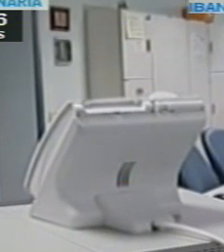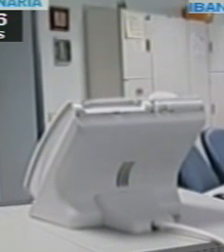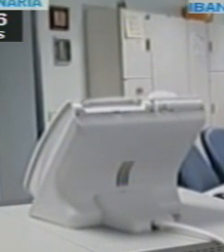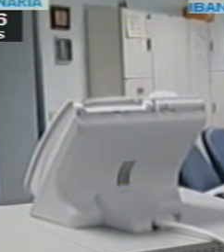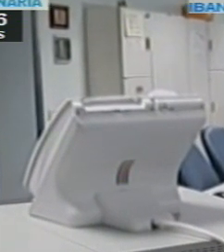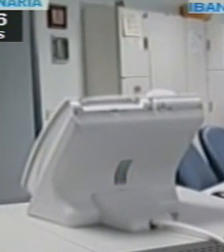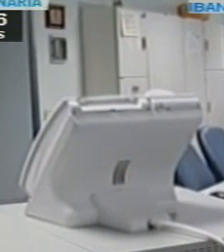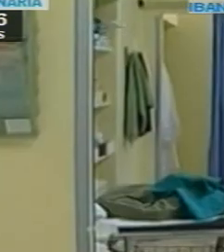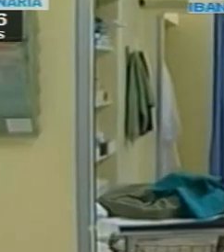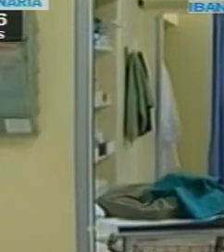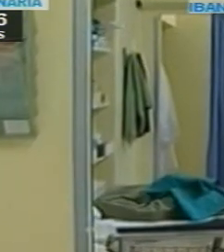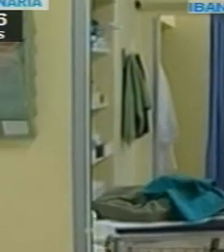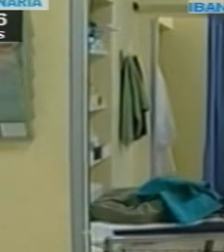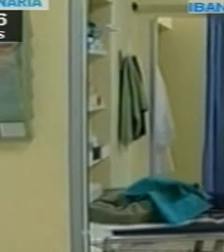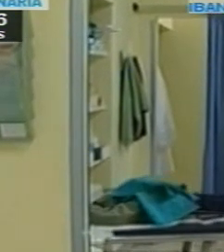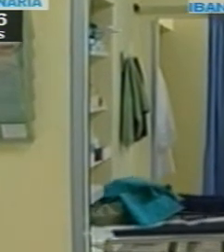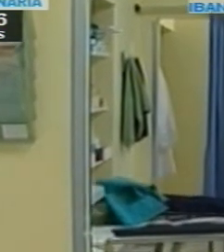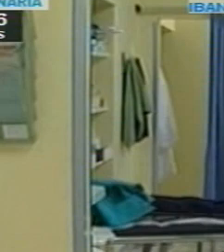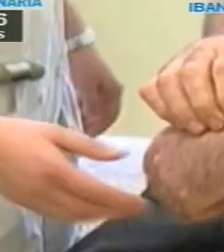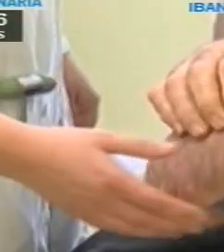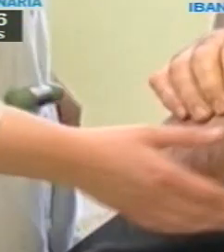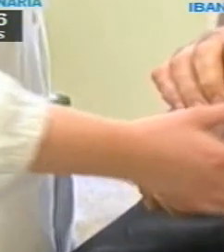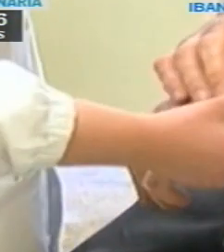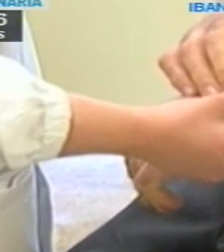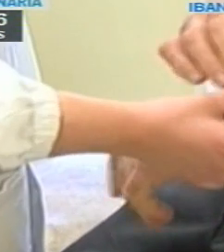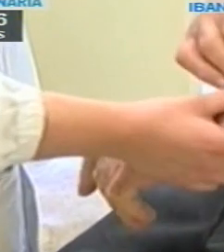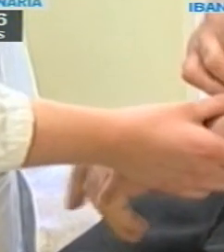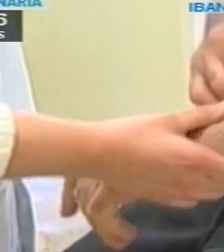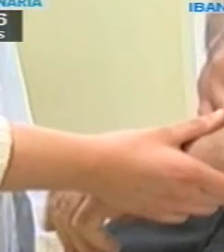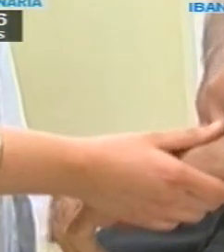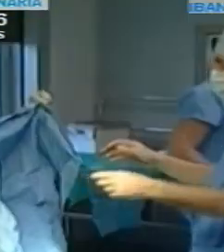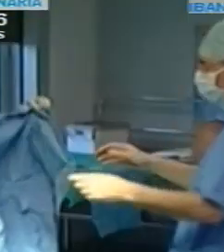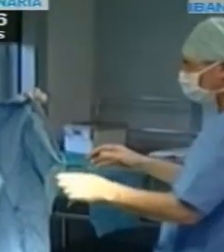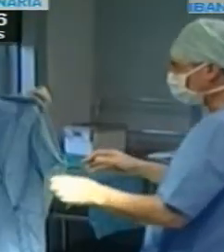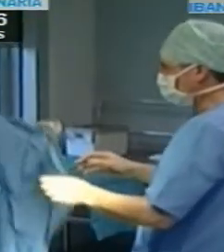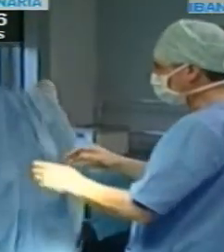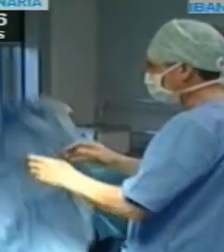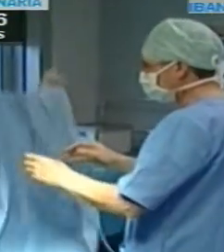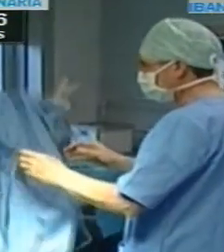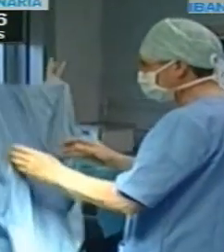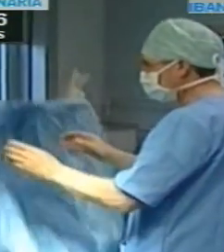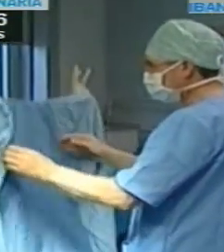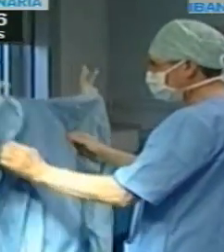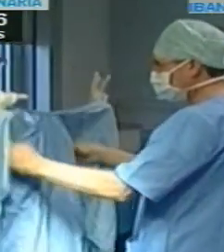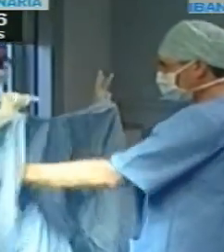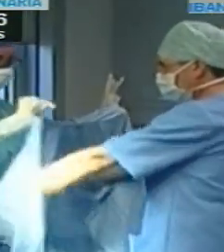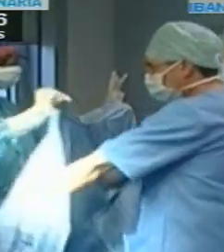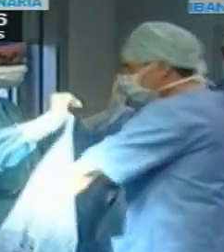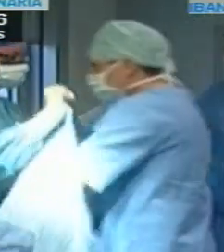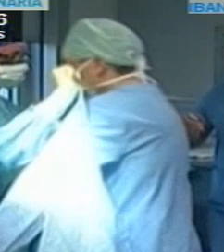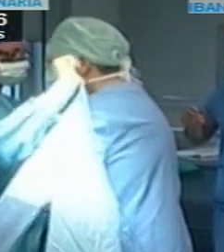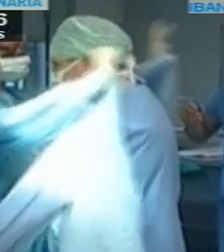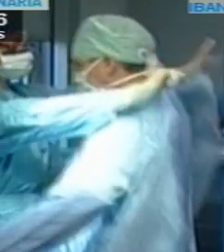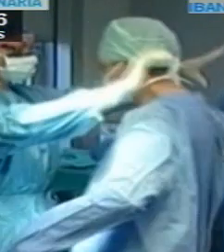normalità, quella prevista per gli ospedali dell'ULS Sai Euganea, a partire dal 4 maggio. 60.000 le prestazioni